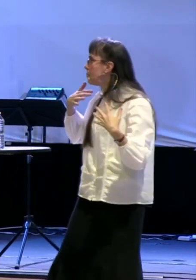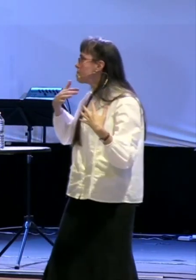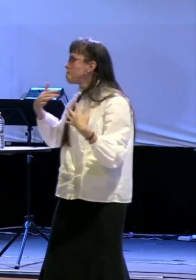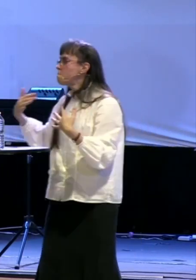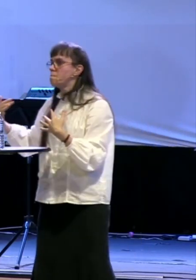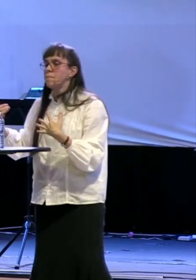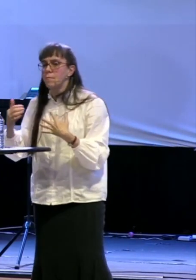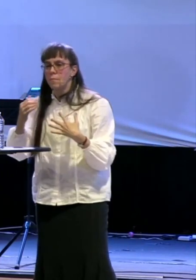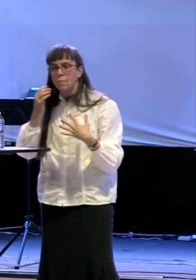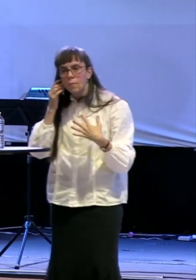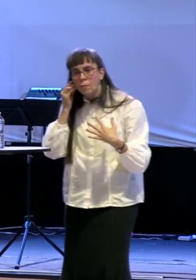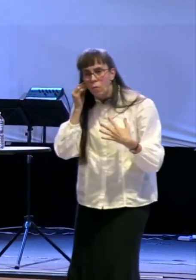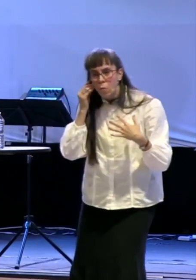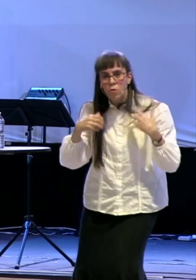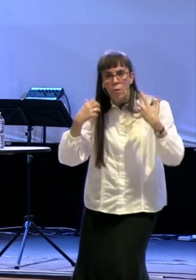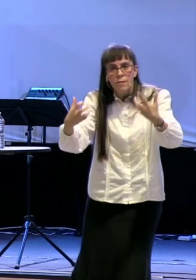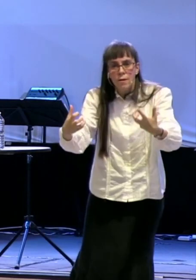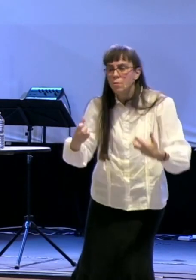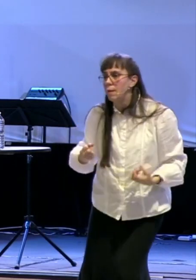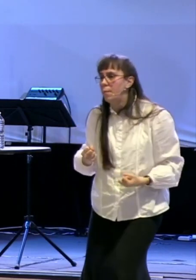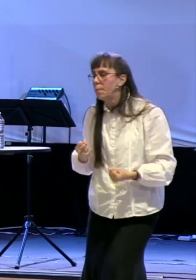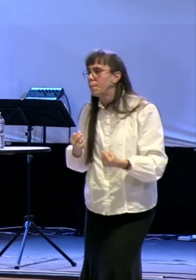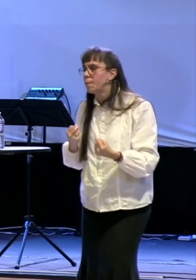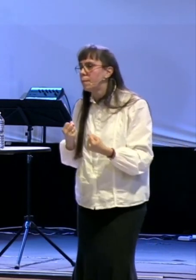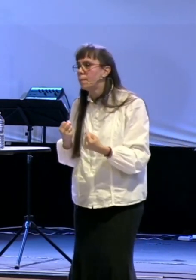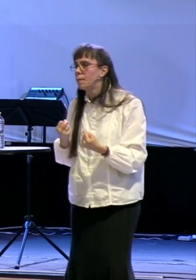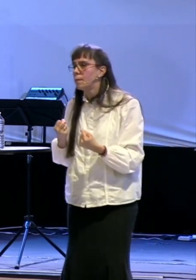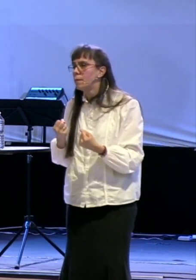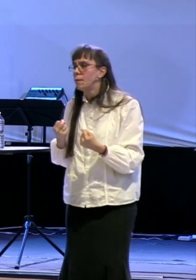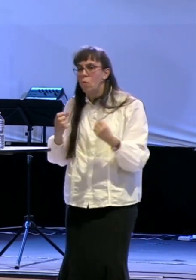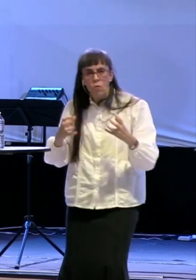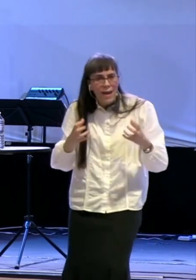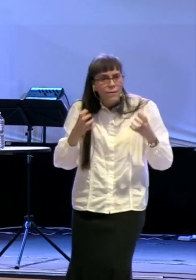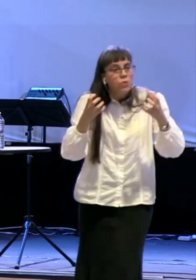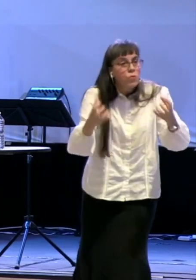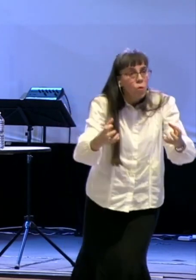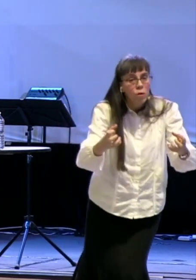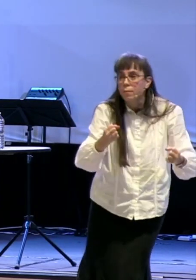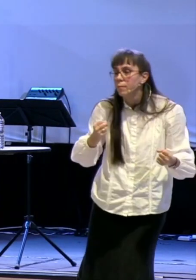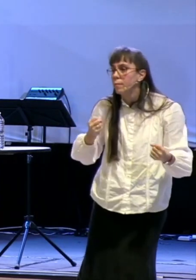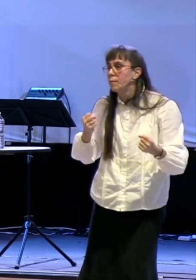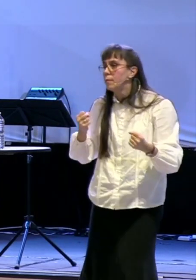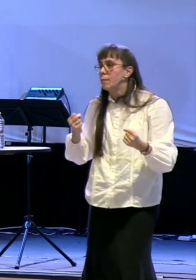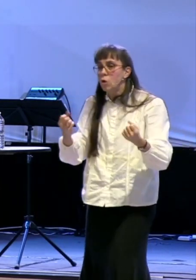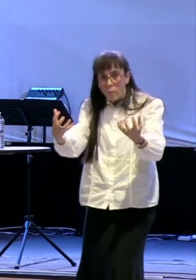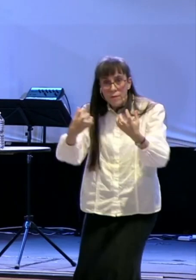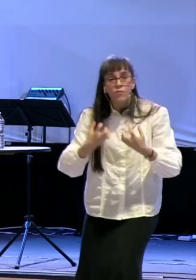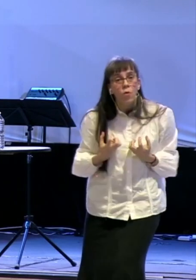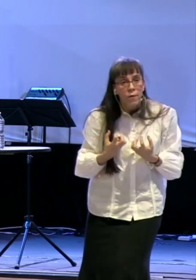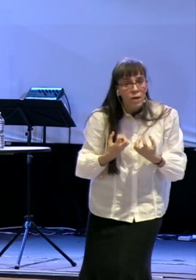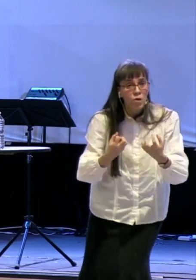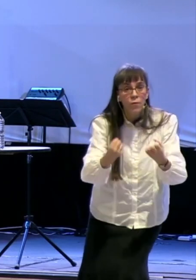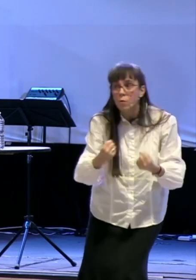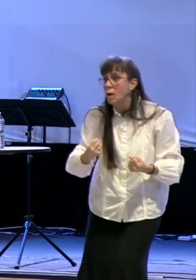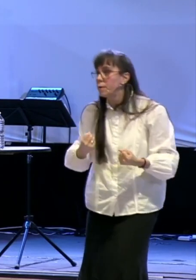Parce que plus tu vas rentrer dans ces choses, the more you enter into plus that, tu vas rentrer dans cette parole, more you enter plus tu vas avoir une révélation de ton Dieu, you will receive